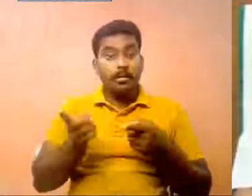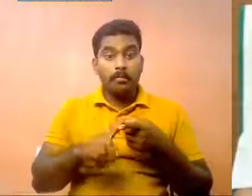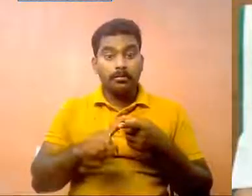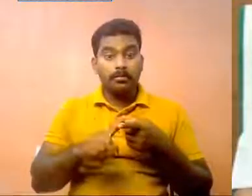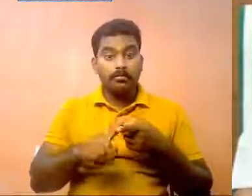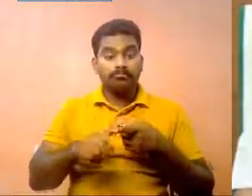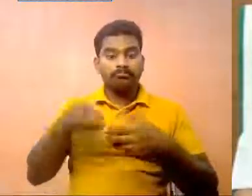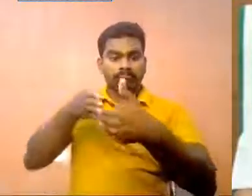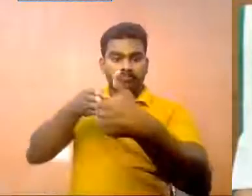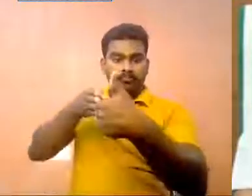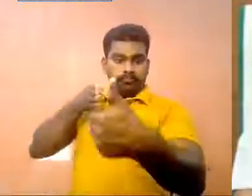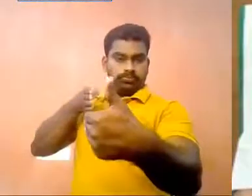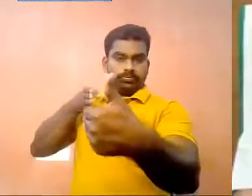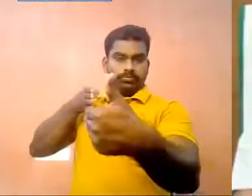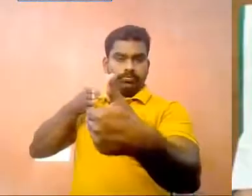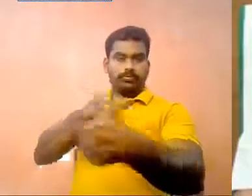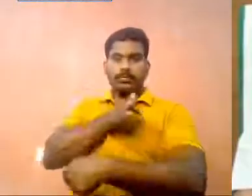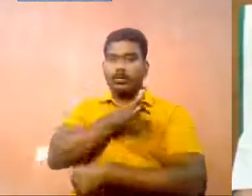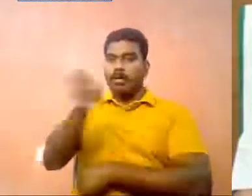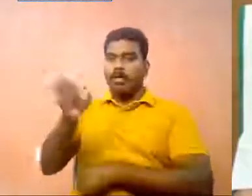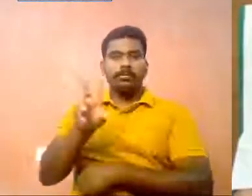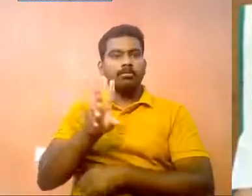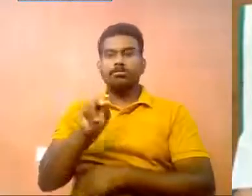ആർക്കും അങ്ങോട്ട് പോകാൻ കഴിയില്ല.